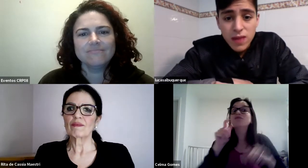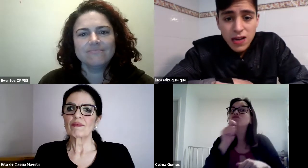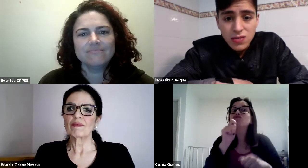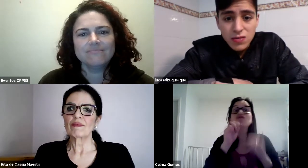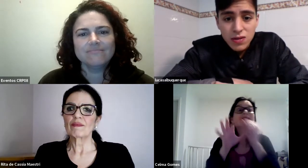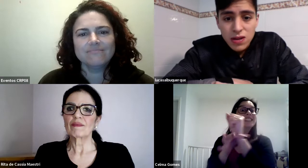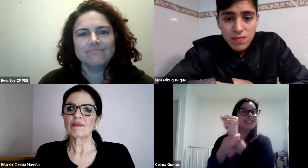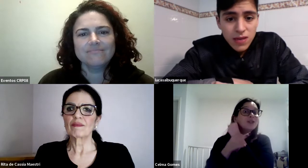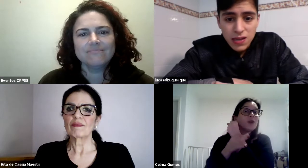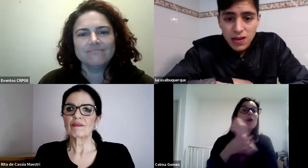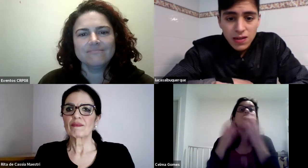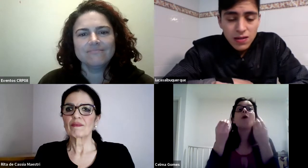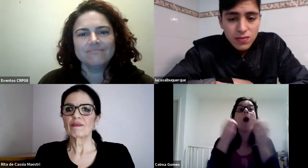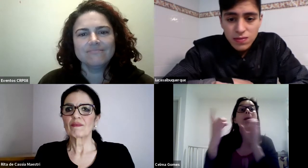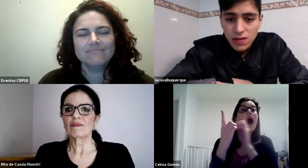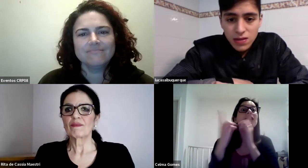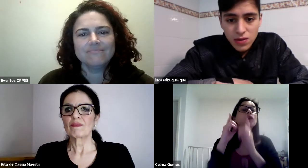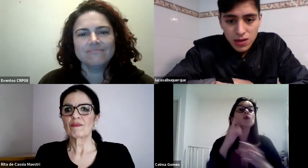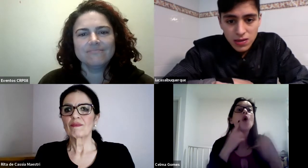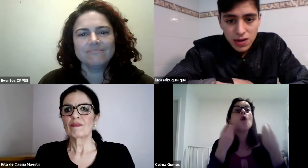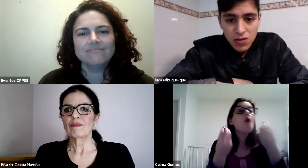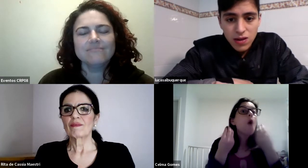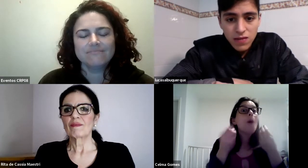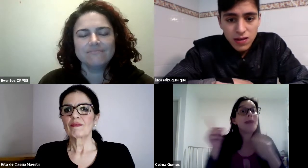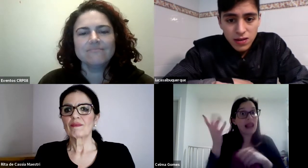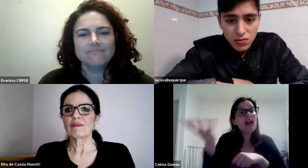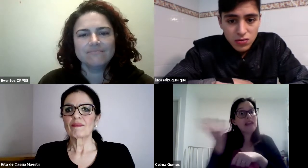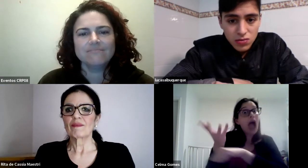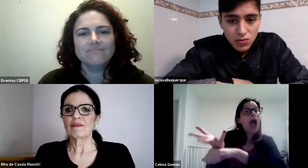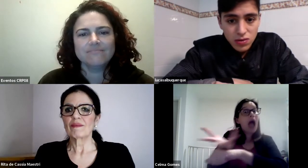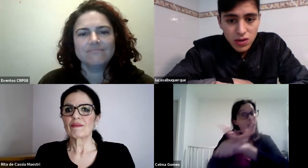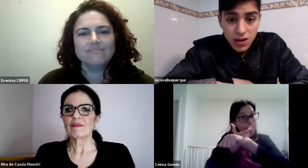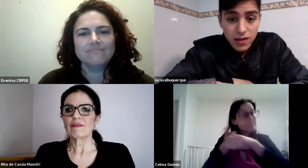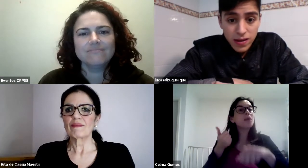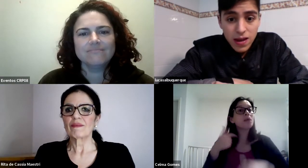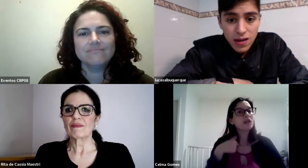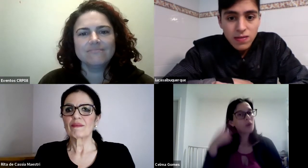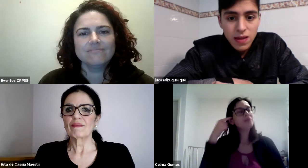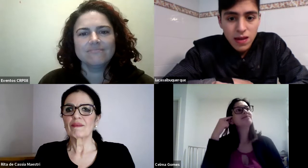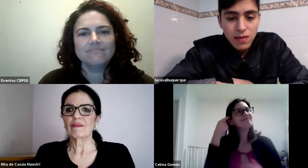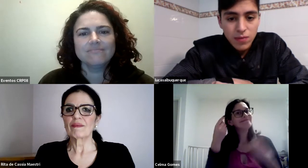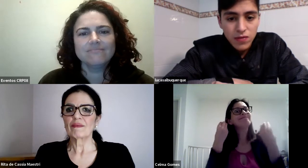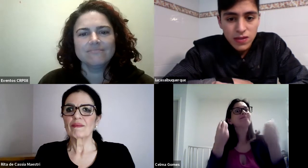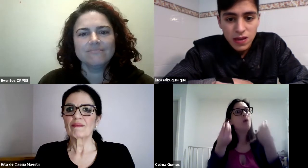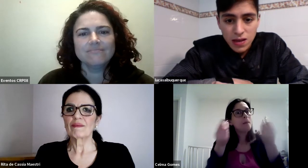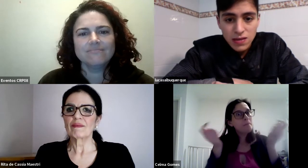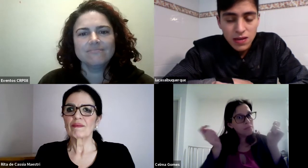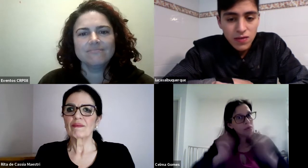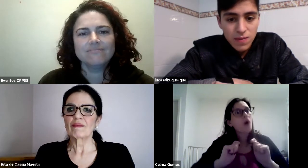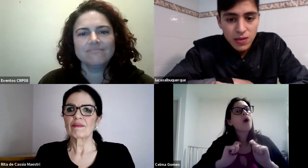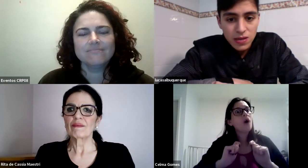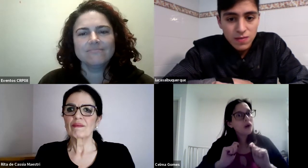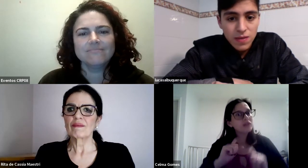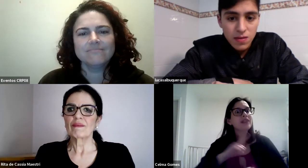curso básico, mas ele ainda não tem segurança, né? E como que ele vai atender o surdo? Ele quer, né, a proficiência, e eu